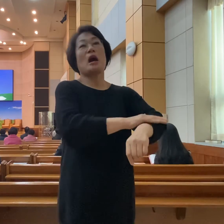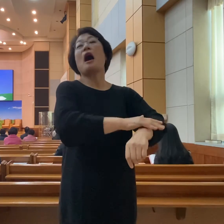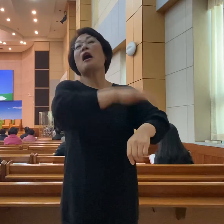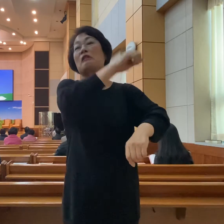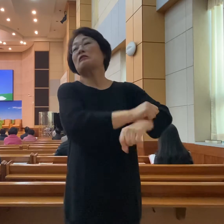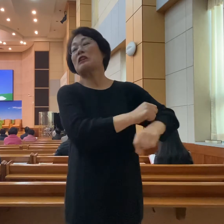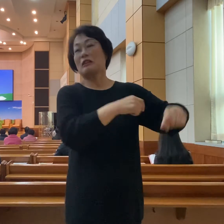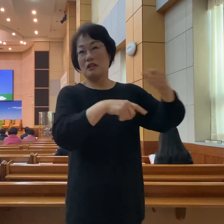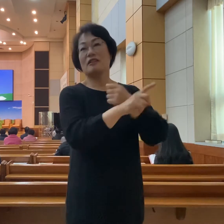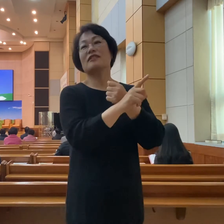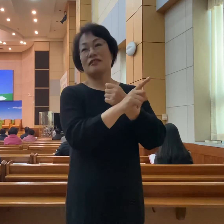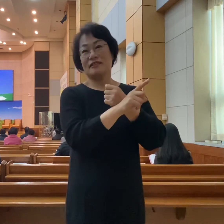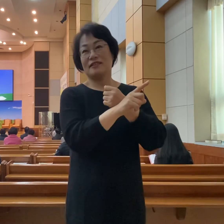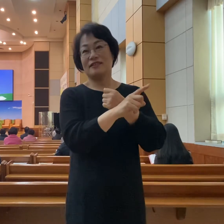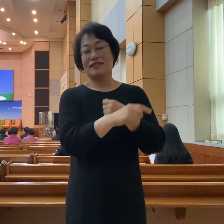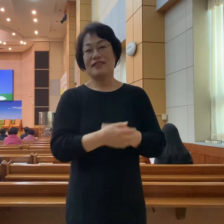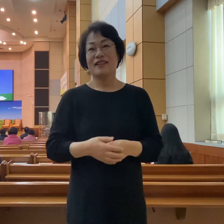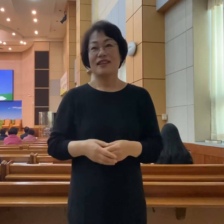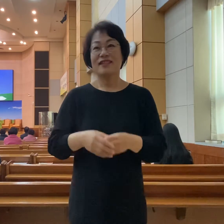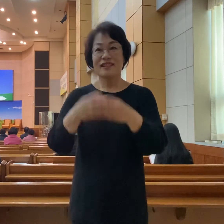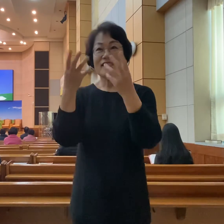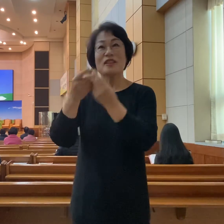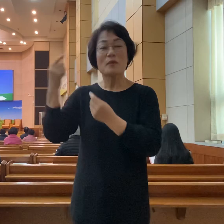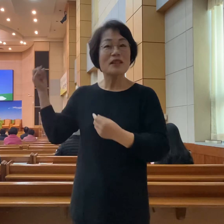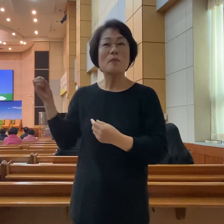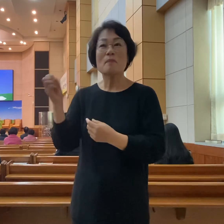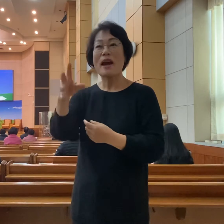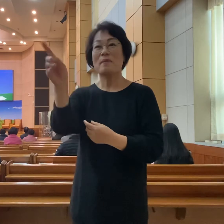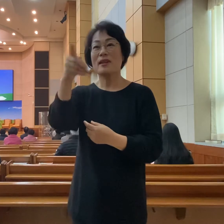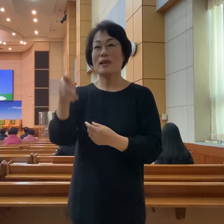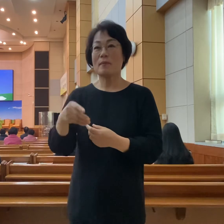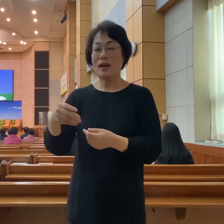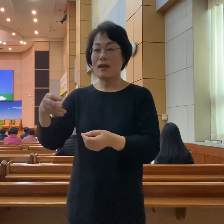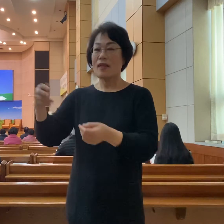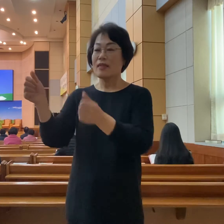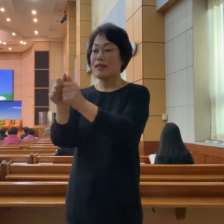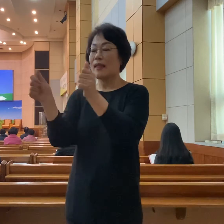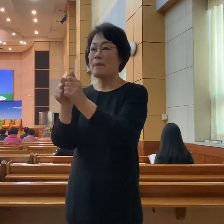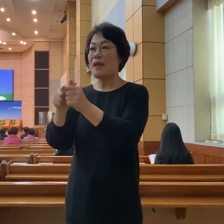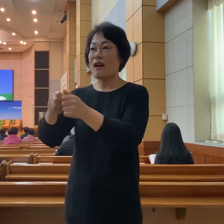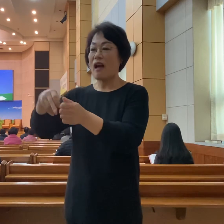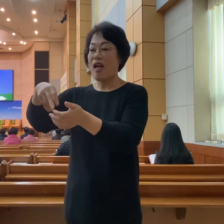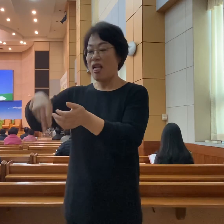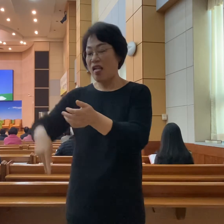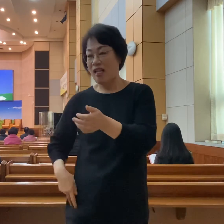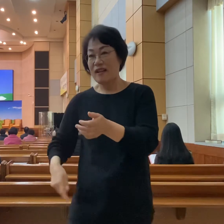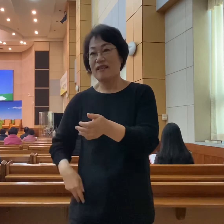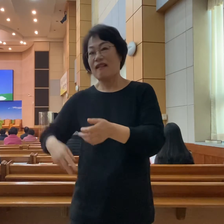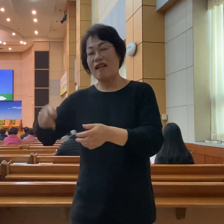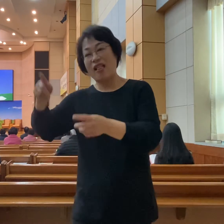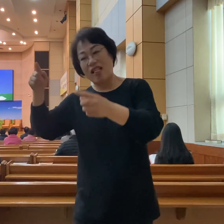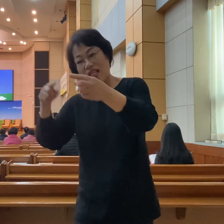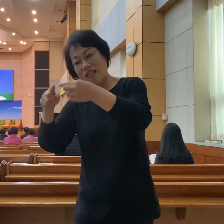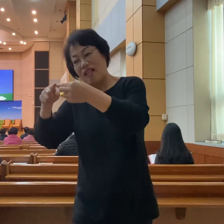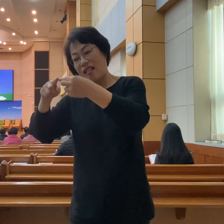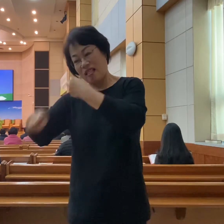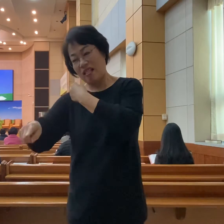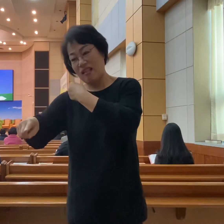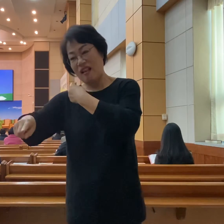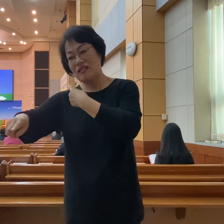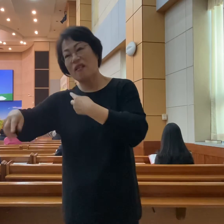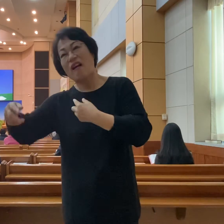전쟁이 일어나가지고 건강한 사람들은 다 전쟁에 나가지고 그 당시 전쟁은 백백전이니까 딱 붙어가 하는